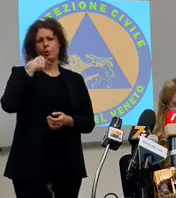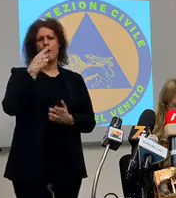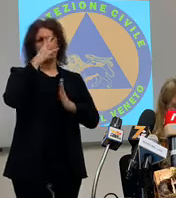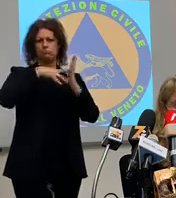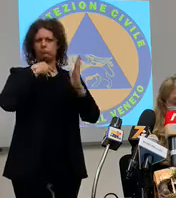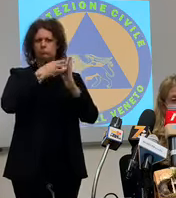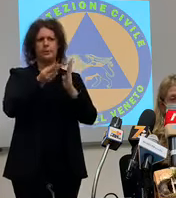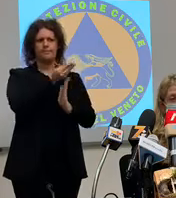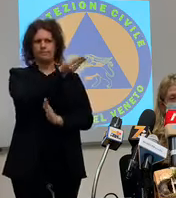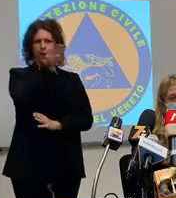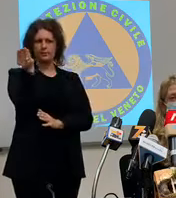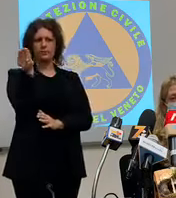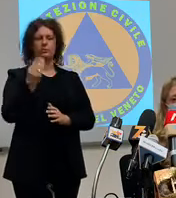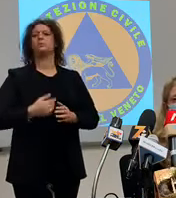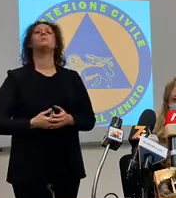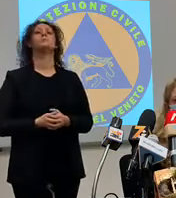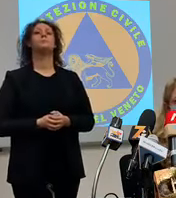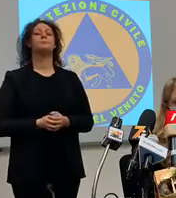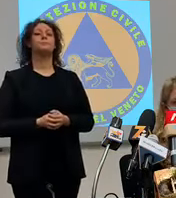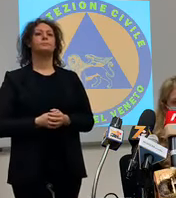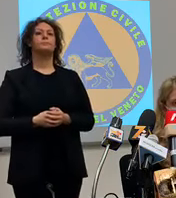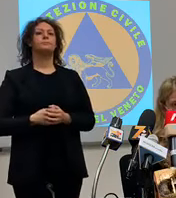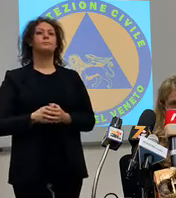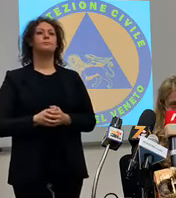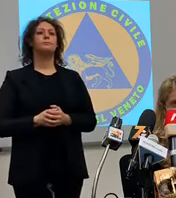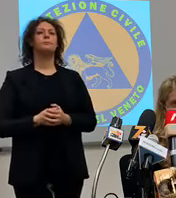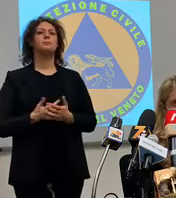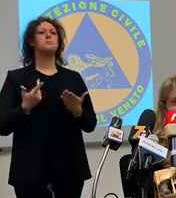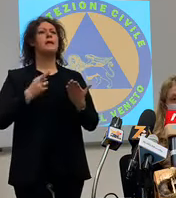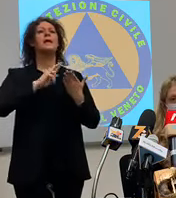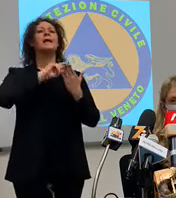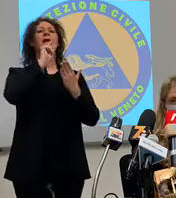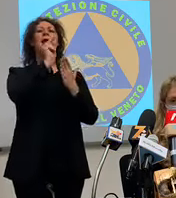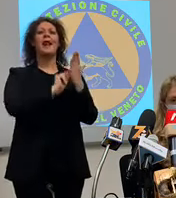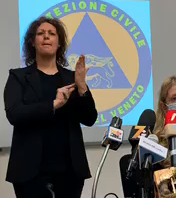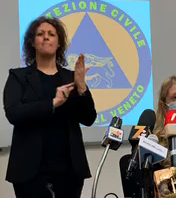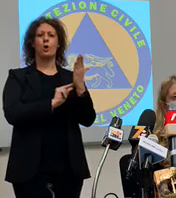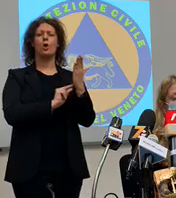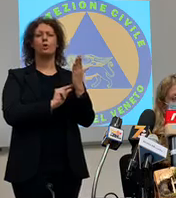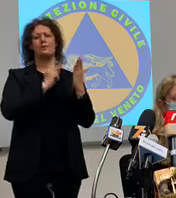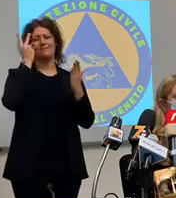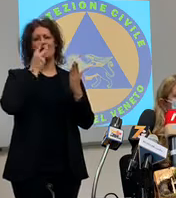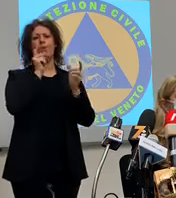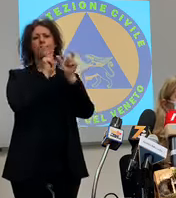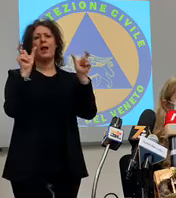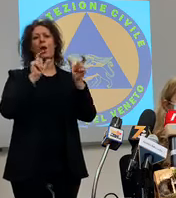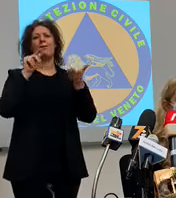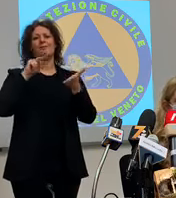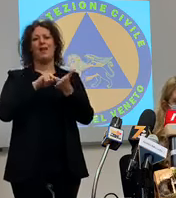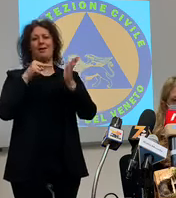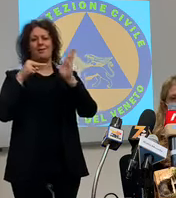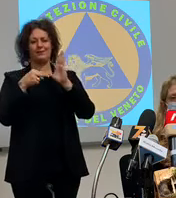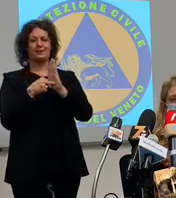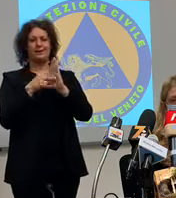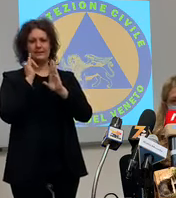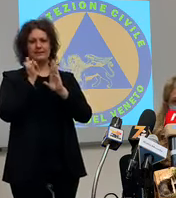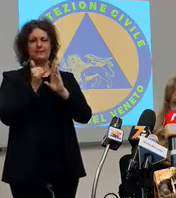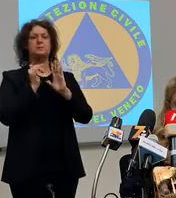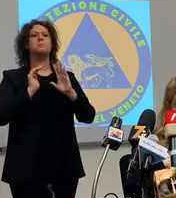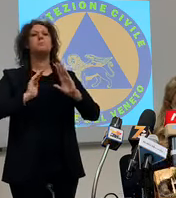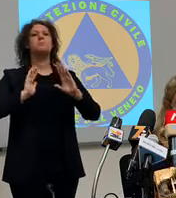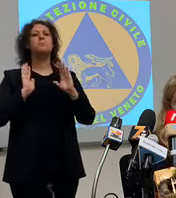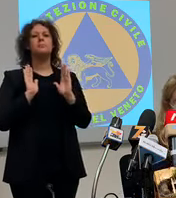mandiamo mai un report molto Insomma abbastanza tecnico però possiamo io ho parlato poco fa con i